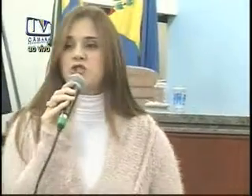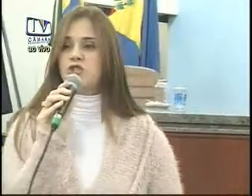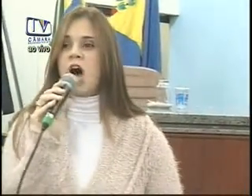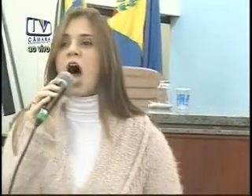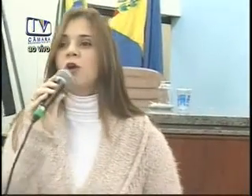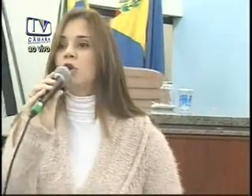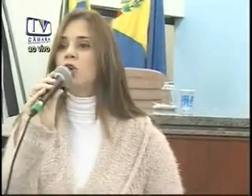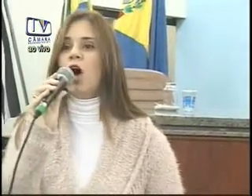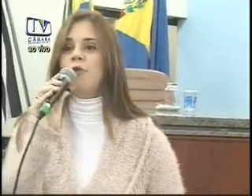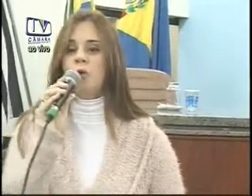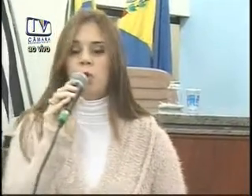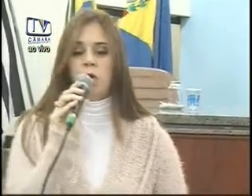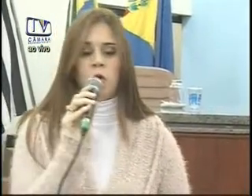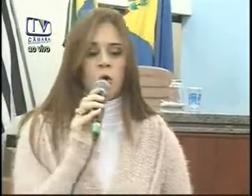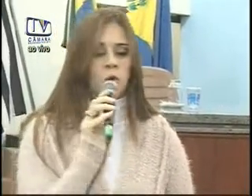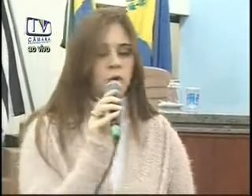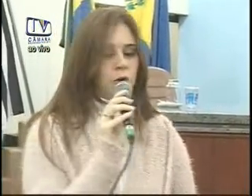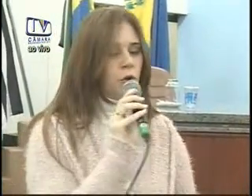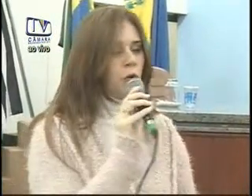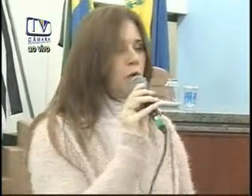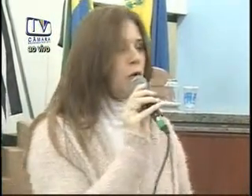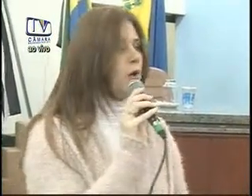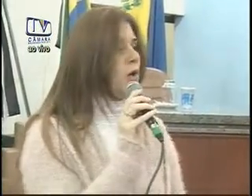iluminado ao sol do novo mundo.